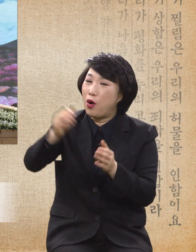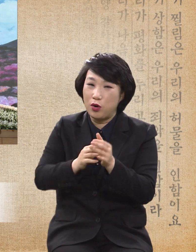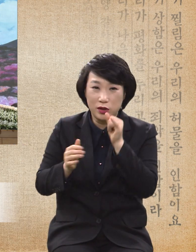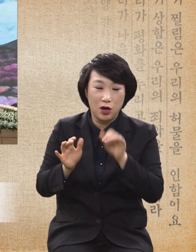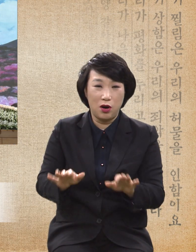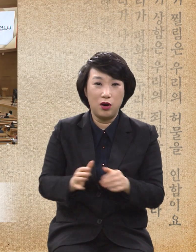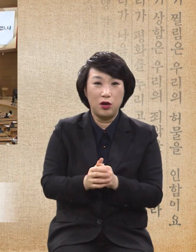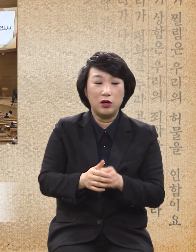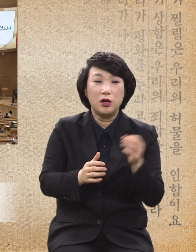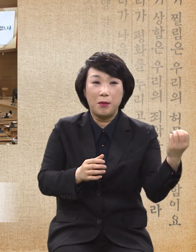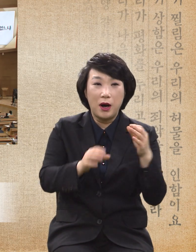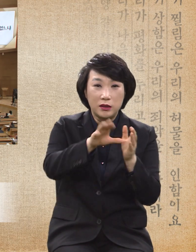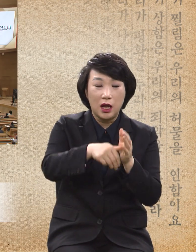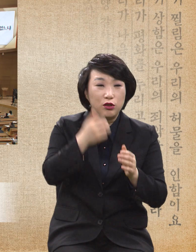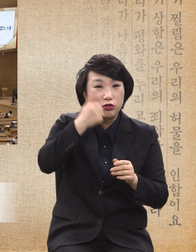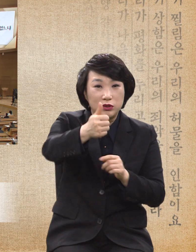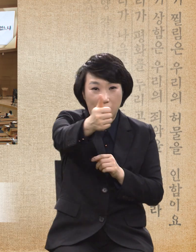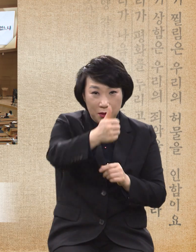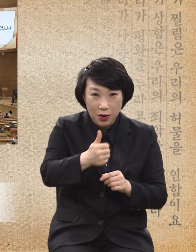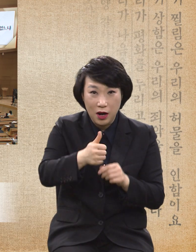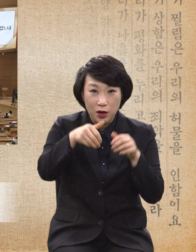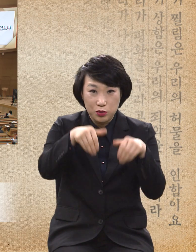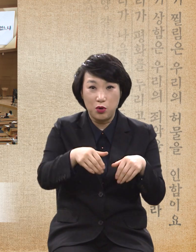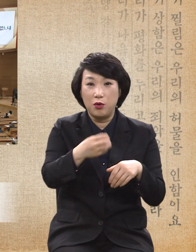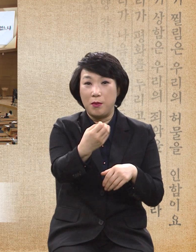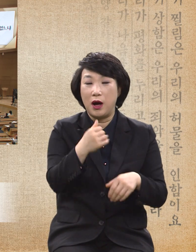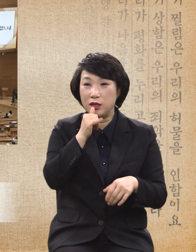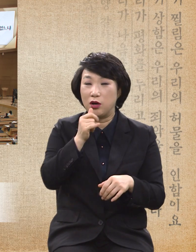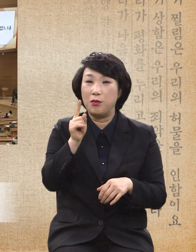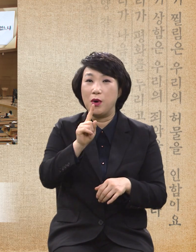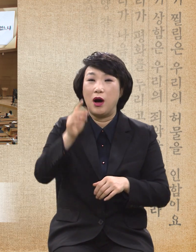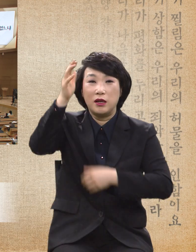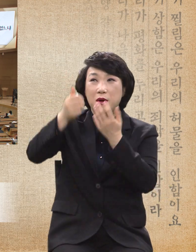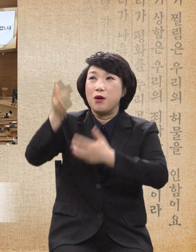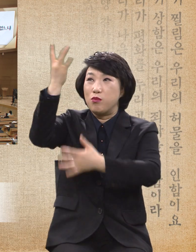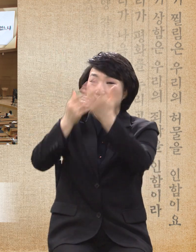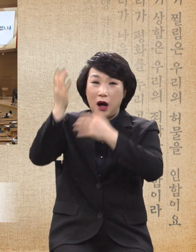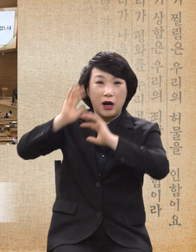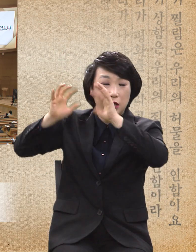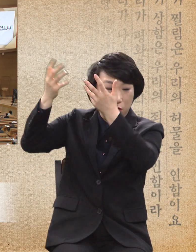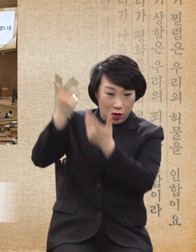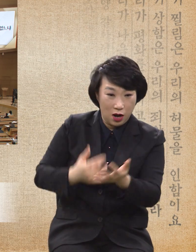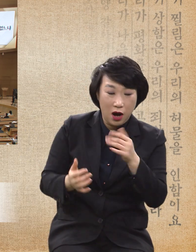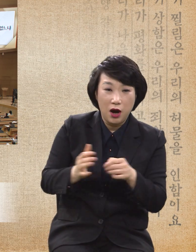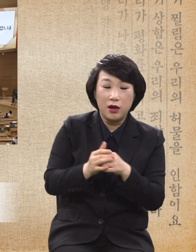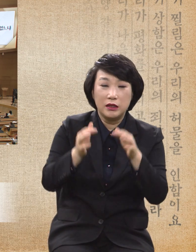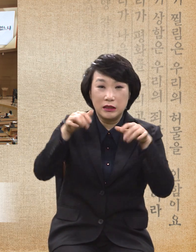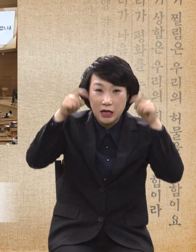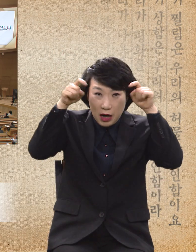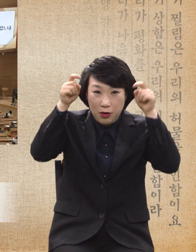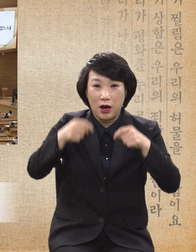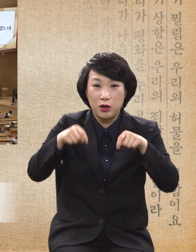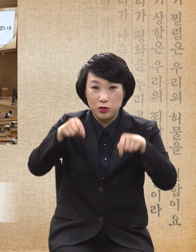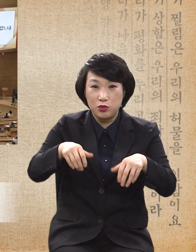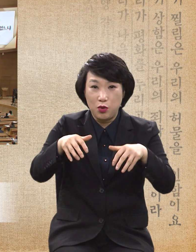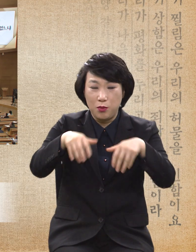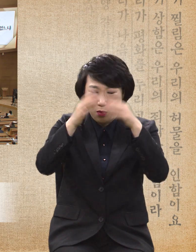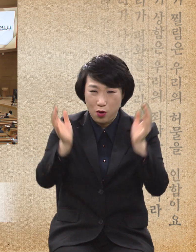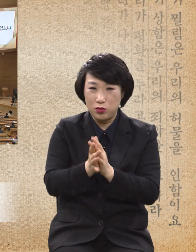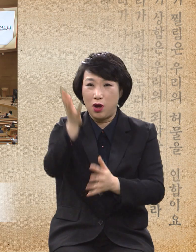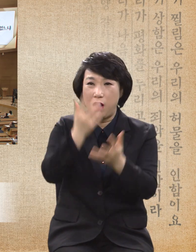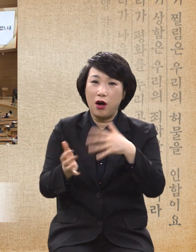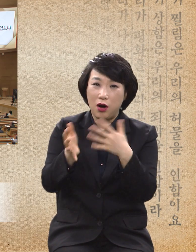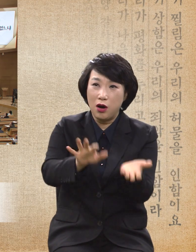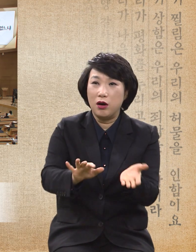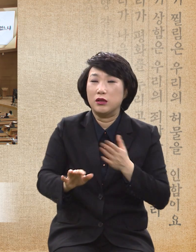아직 말할 때에 또 한 사람이 와서 구하되 하나님의 불이 하늘에서 내려와서 양과 종을 살라버렸나이다. 나만